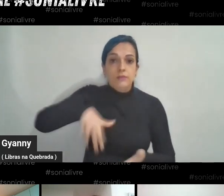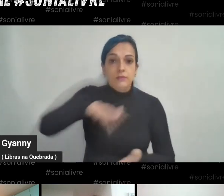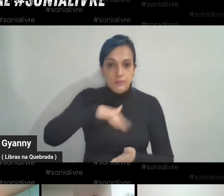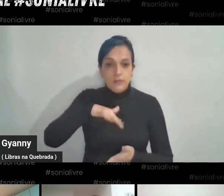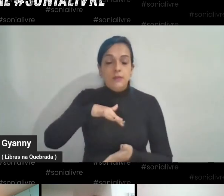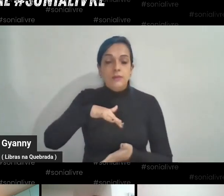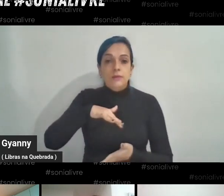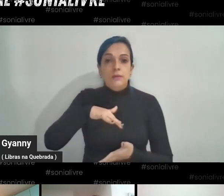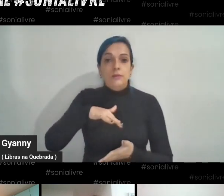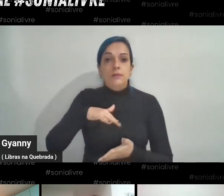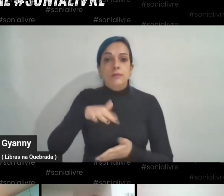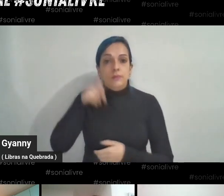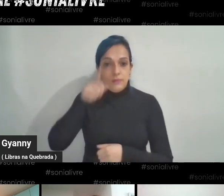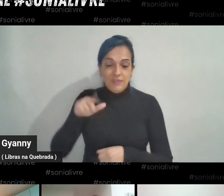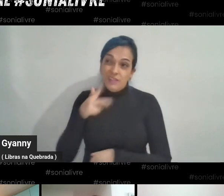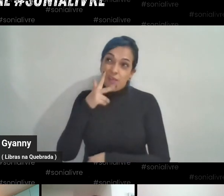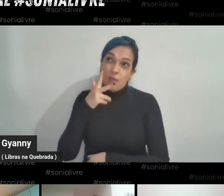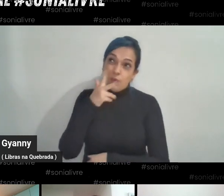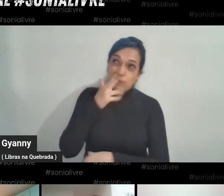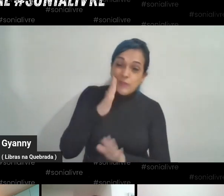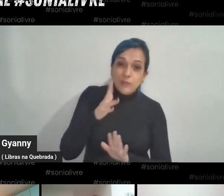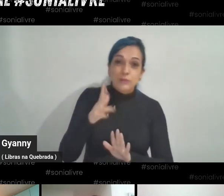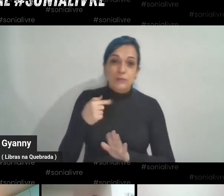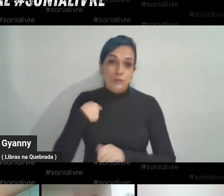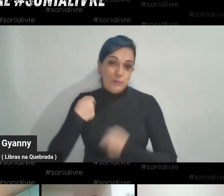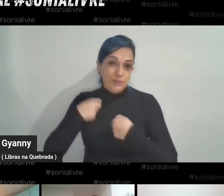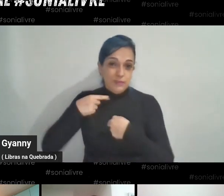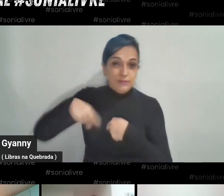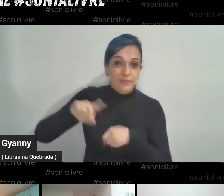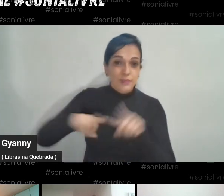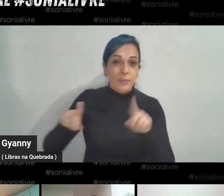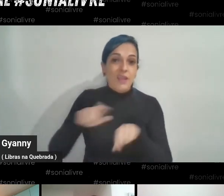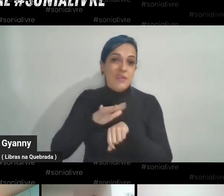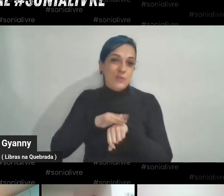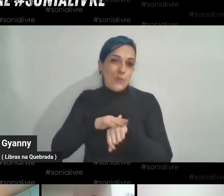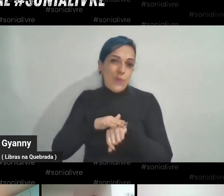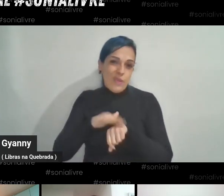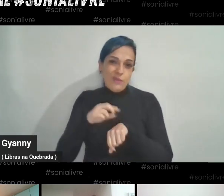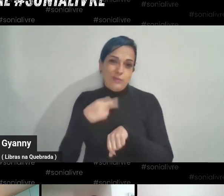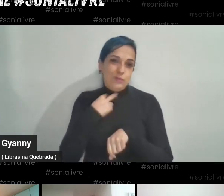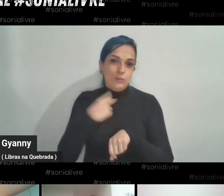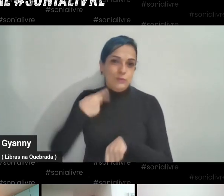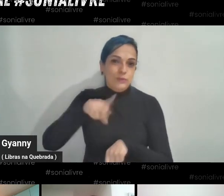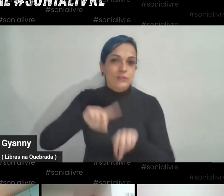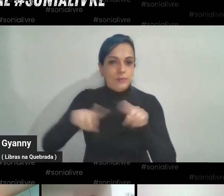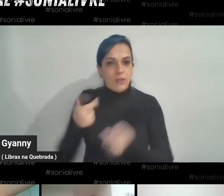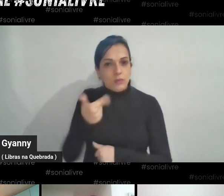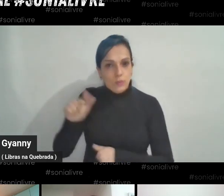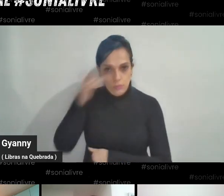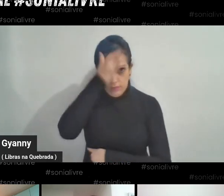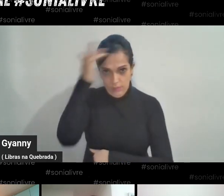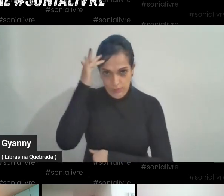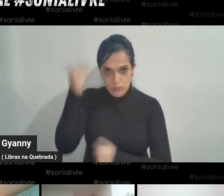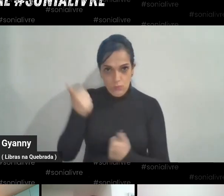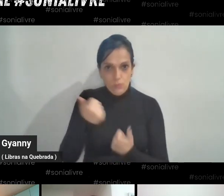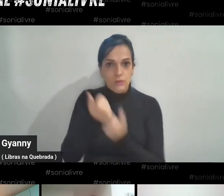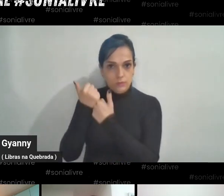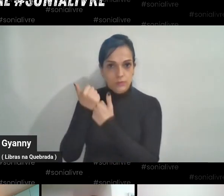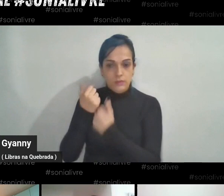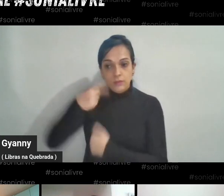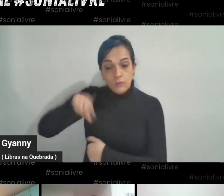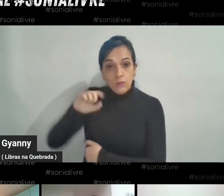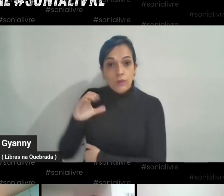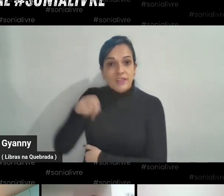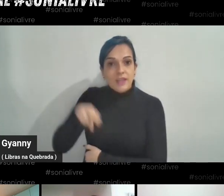Eu deveria ter ido, mas por motivos de saúde não pude ir. Então, a Cleide, ela foi à ONU e denunciou o caso